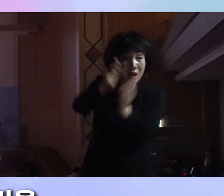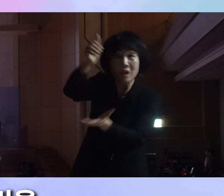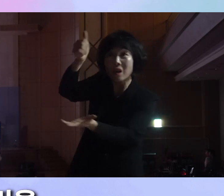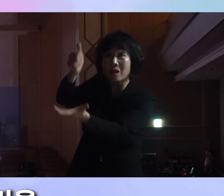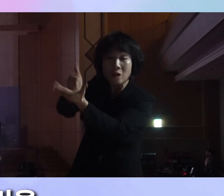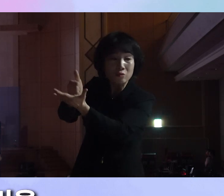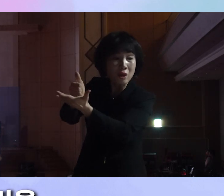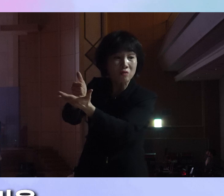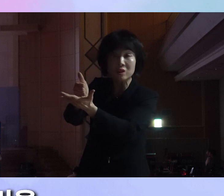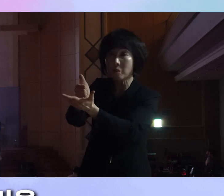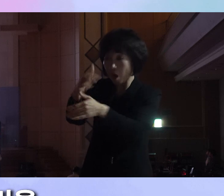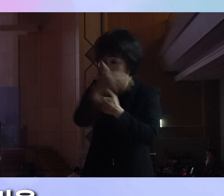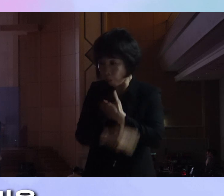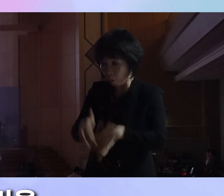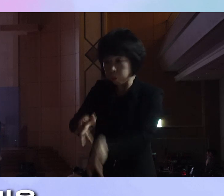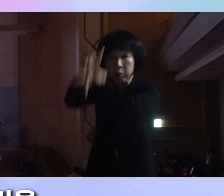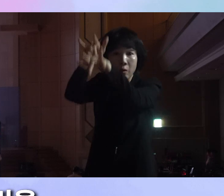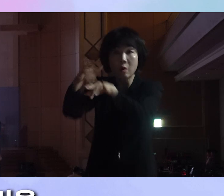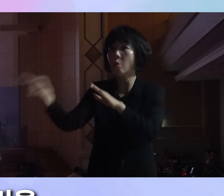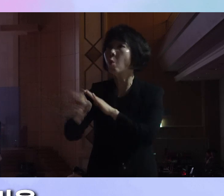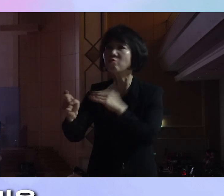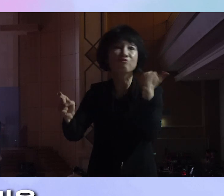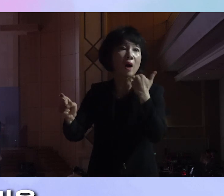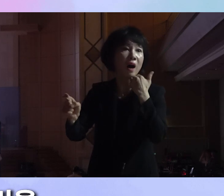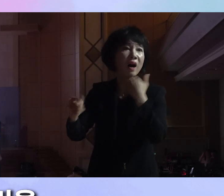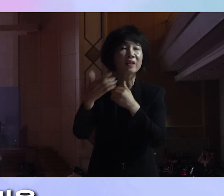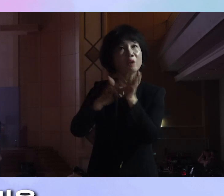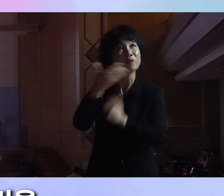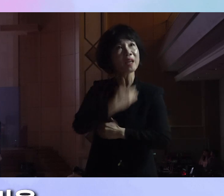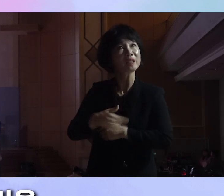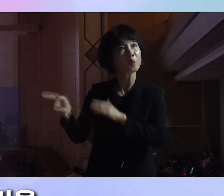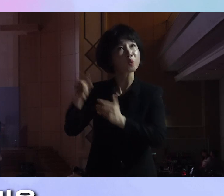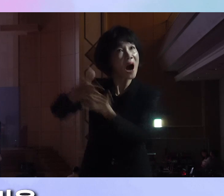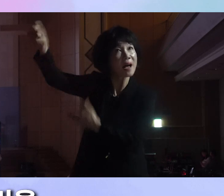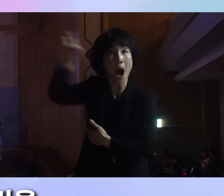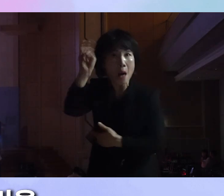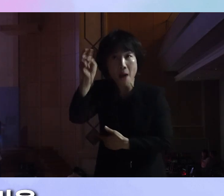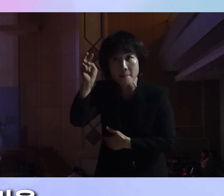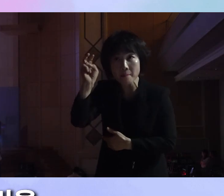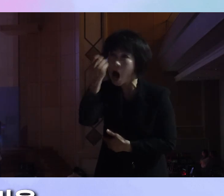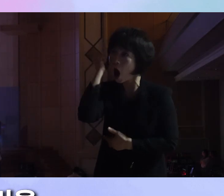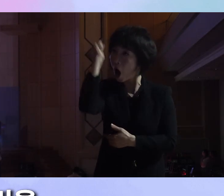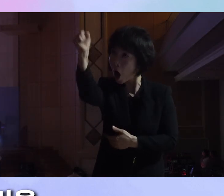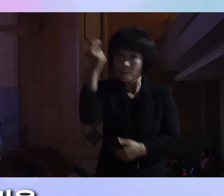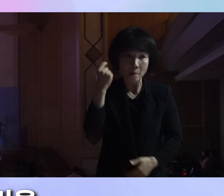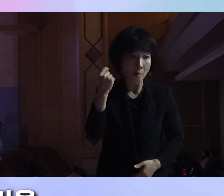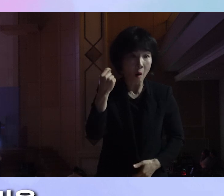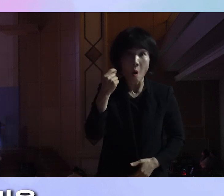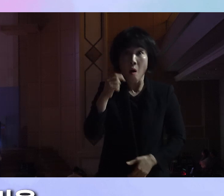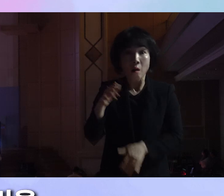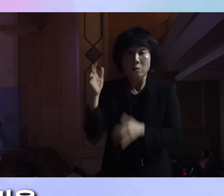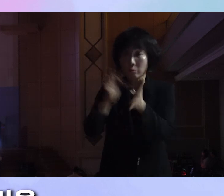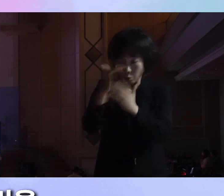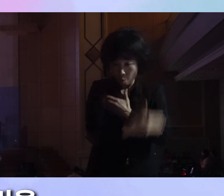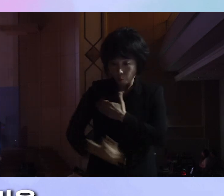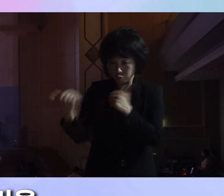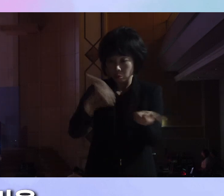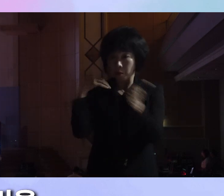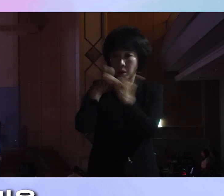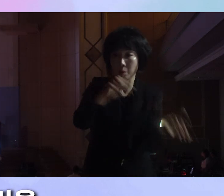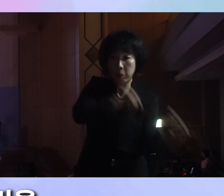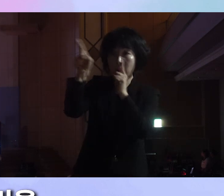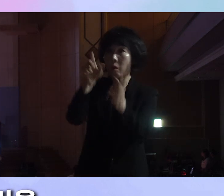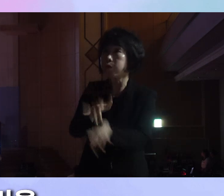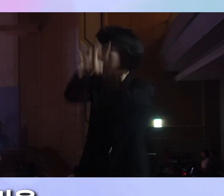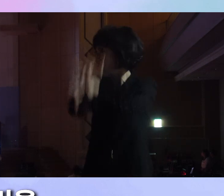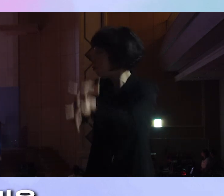한 짓이 분명합니다. 그 큰 돌문을 예, 인기척도 없이 열고 갔다고?